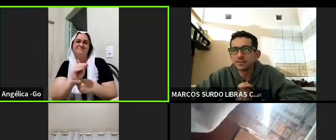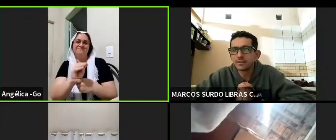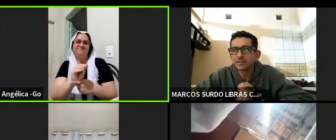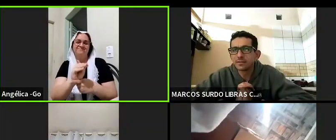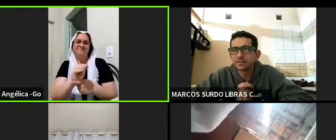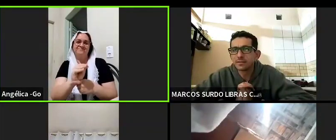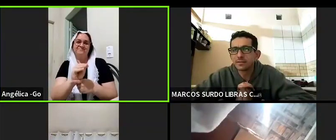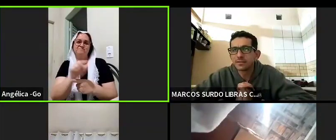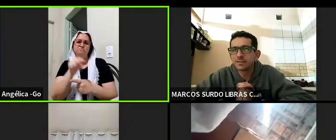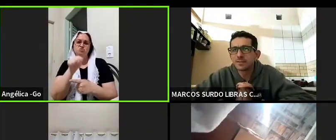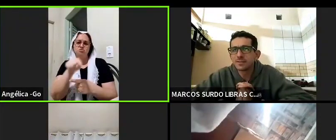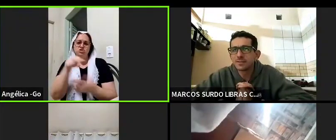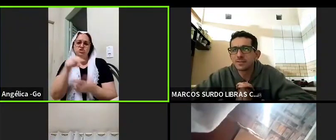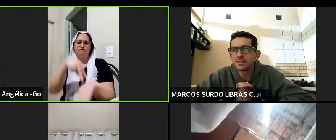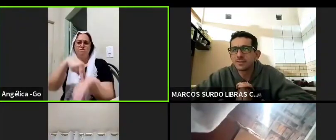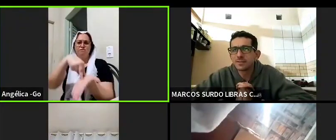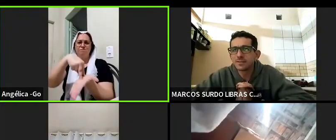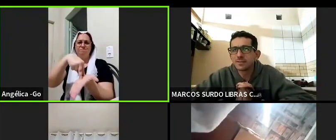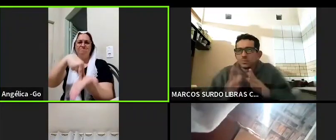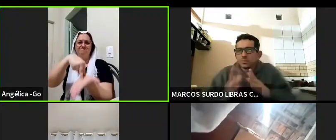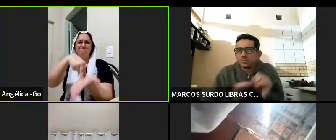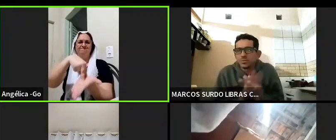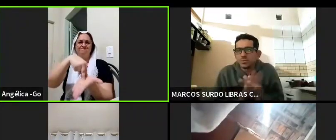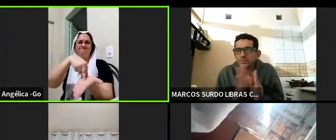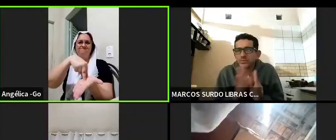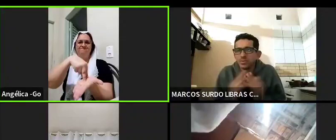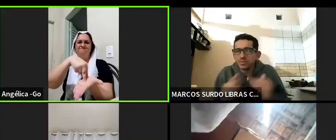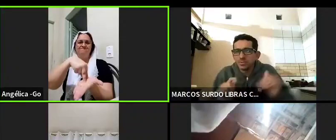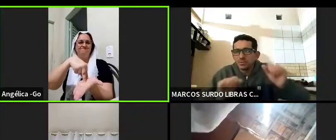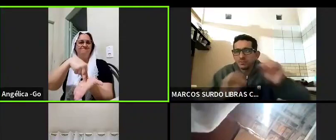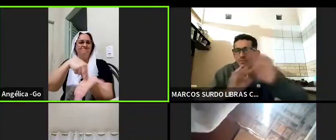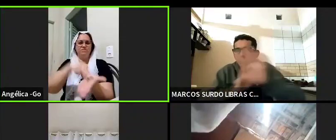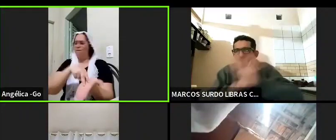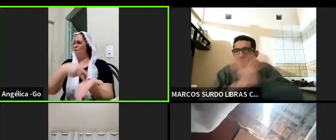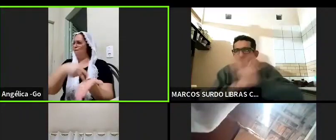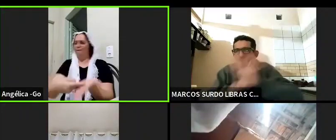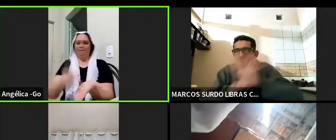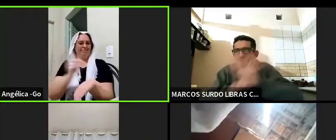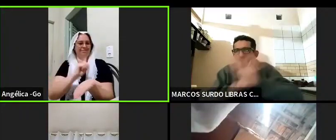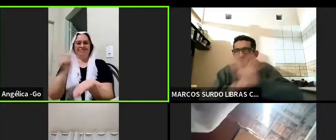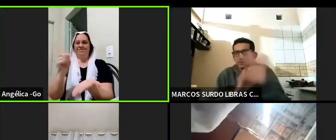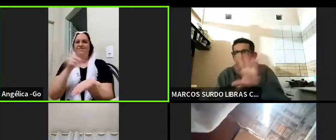Você está ouvindo? A promessa é que você não vai ser atingido.